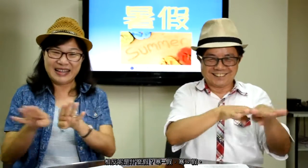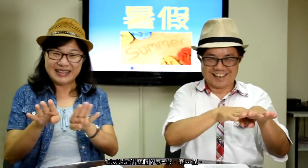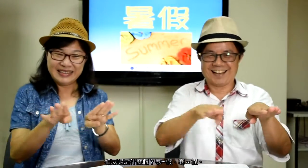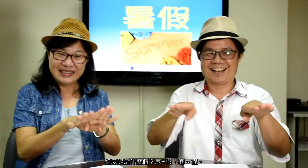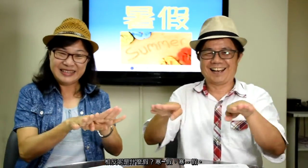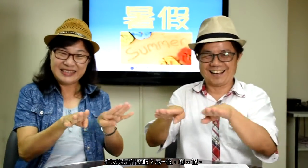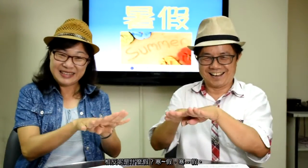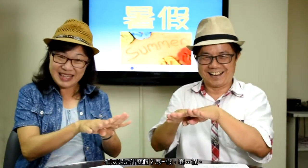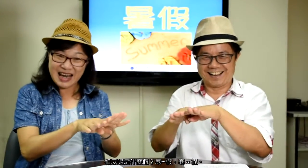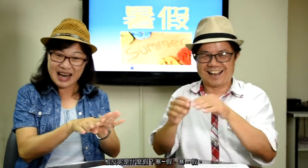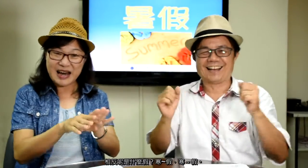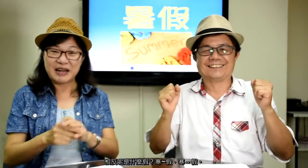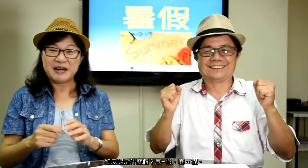寒假，